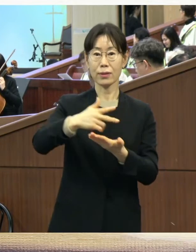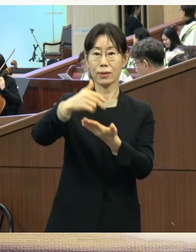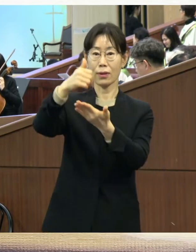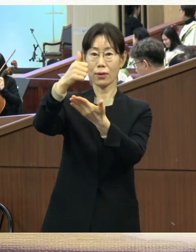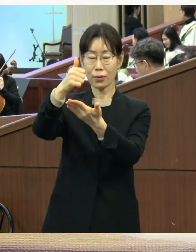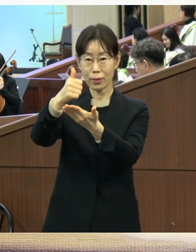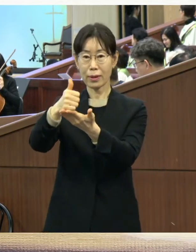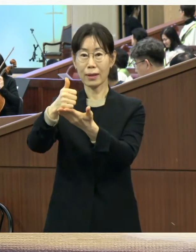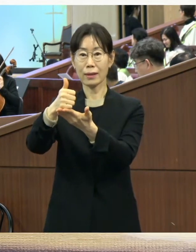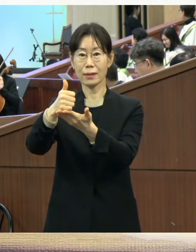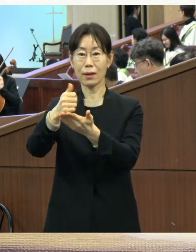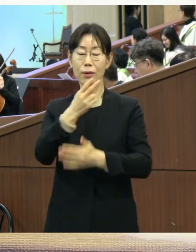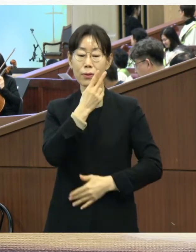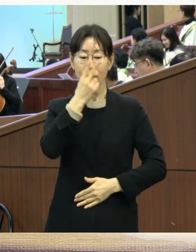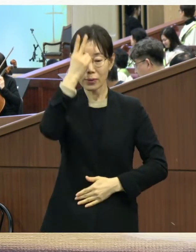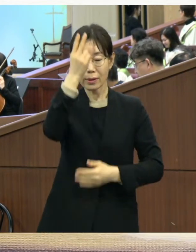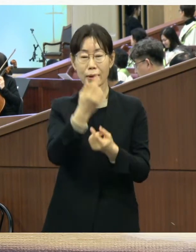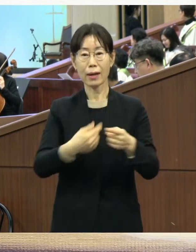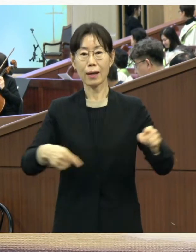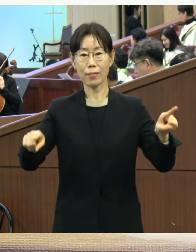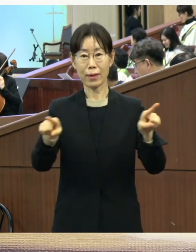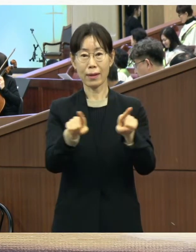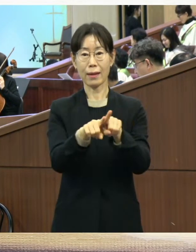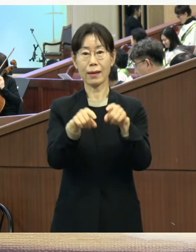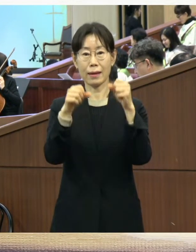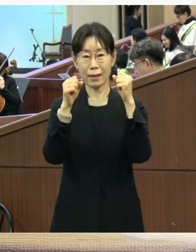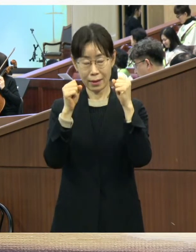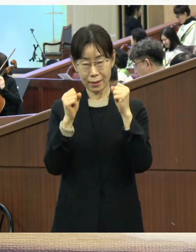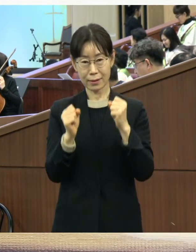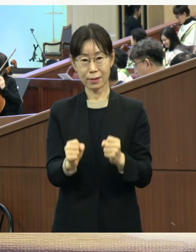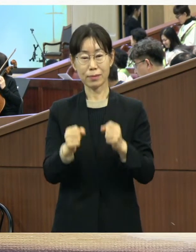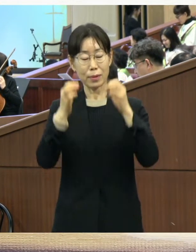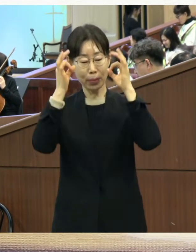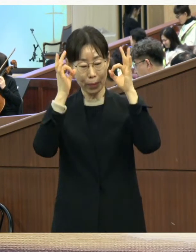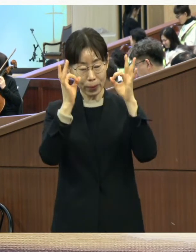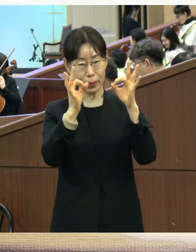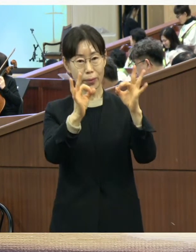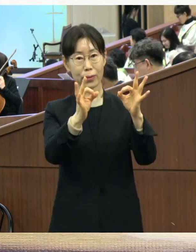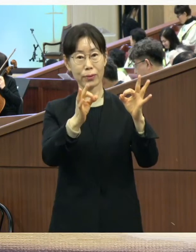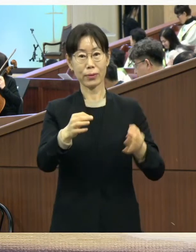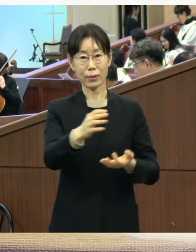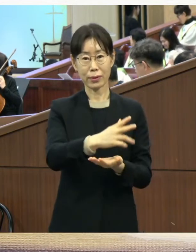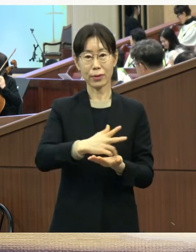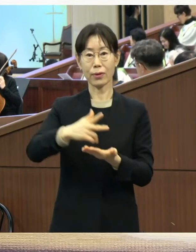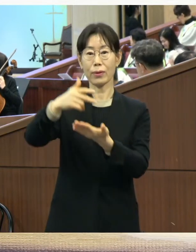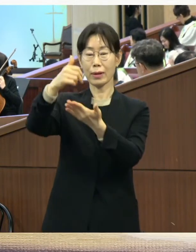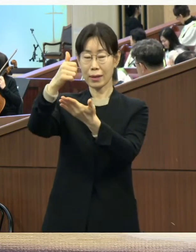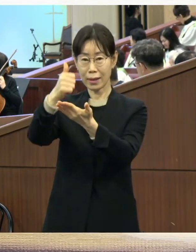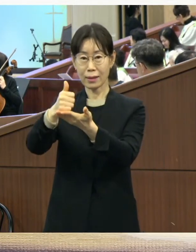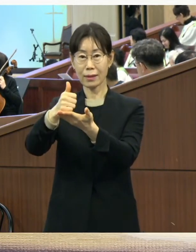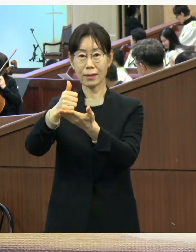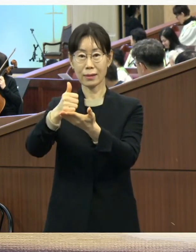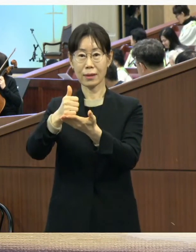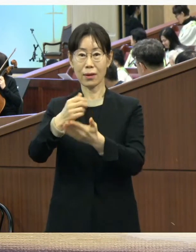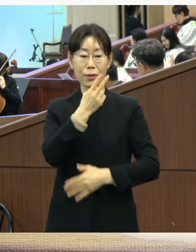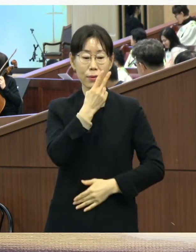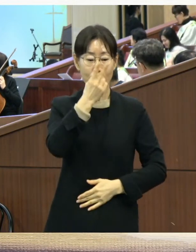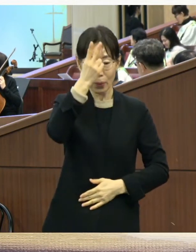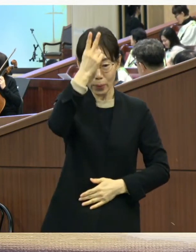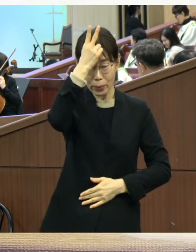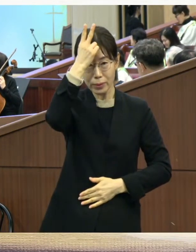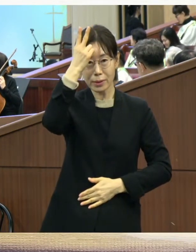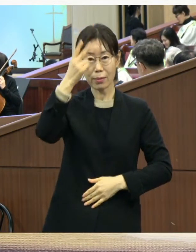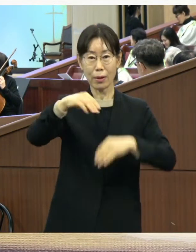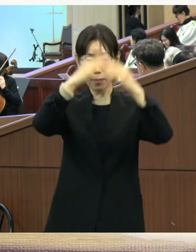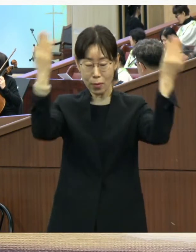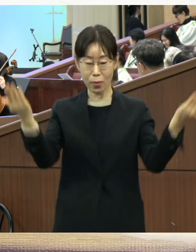주인이 여호와께서 그와 함께 하심을 보며 또 여호와께서